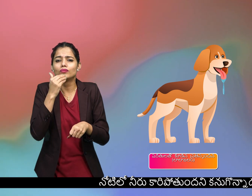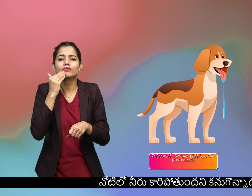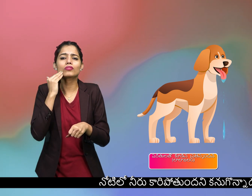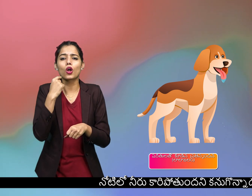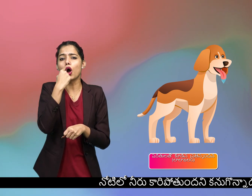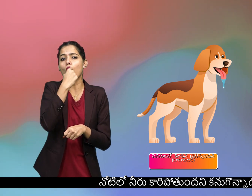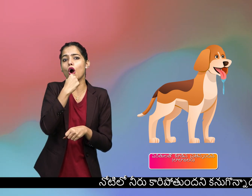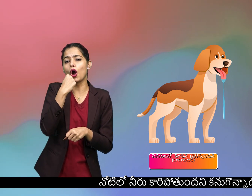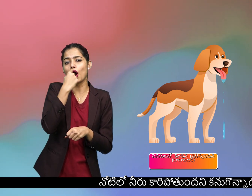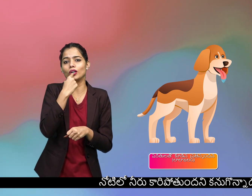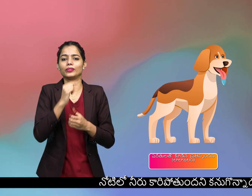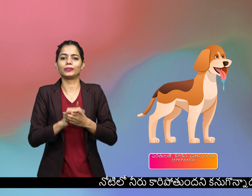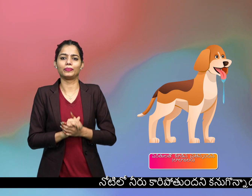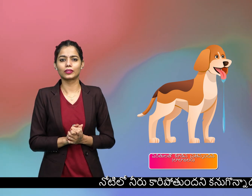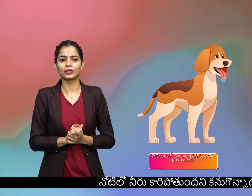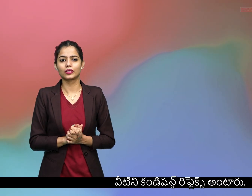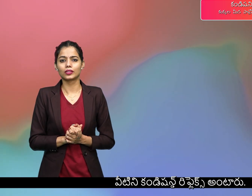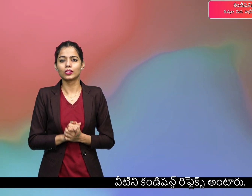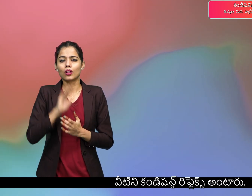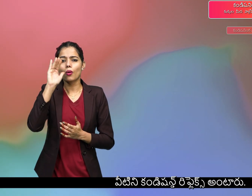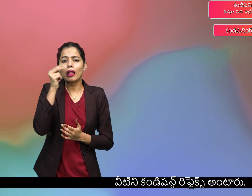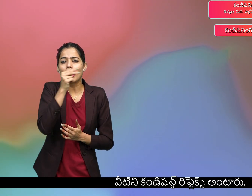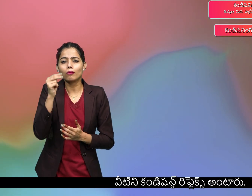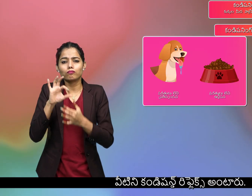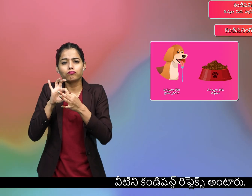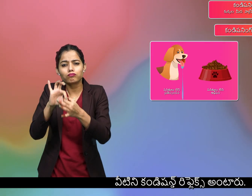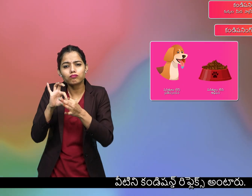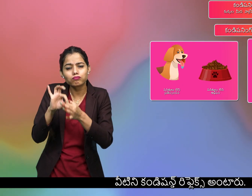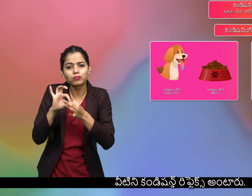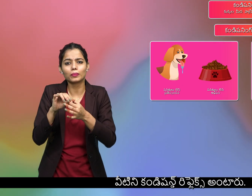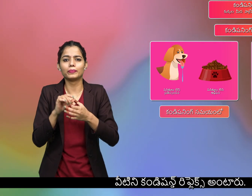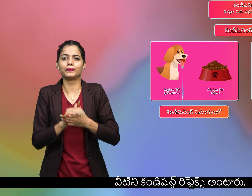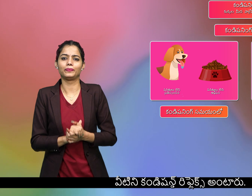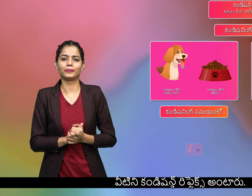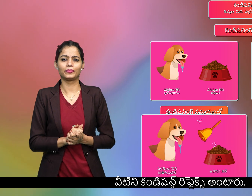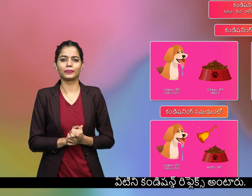నోటిలో నీరు కారుతుందని కనుగొన్నాడు. వీటిని కండిషన్డ్ రిఫ్లెక్స్ అంటారు.